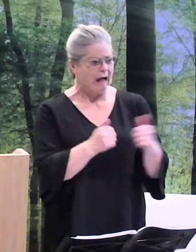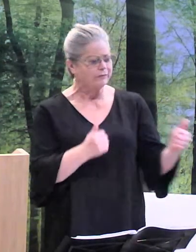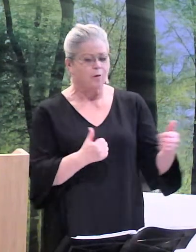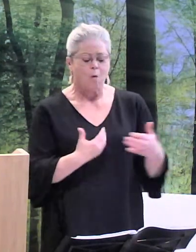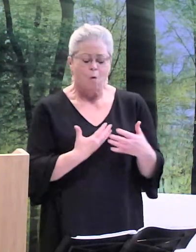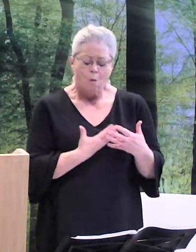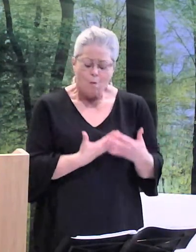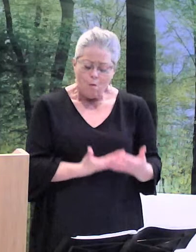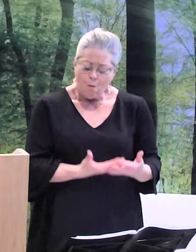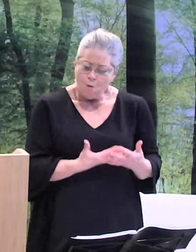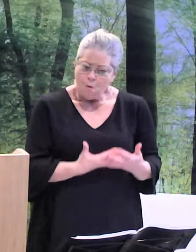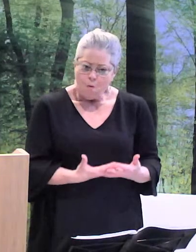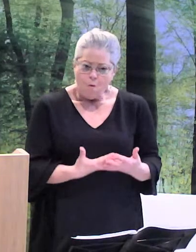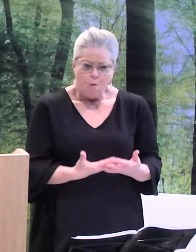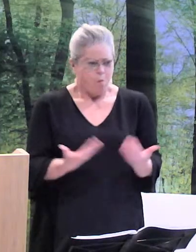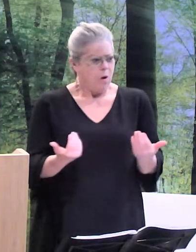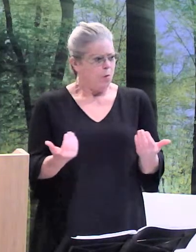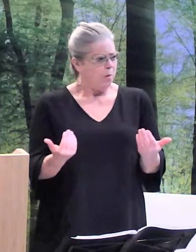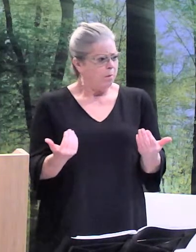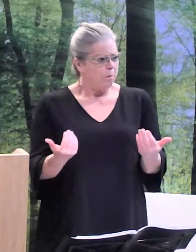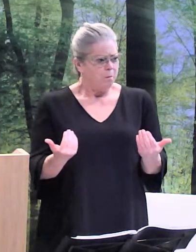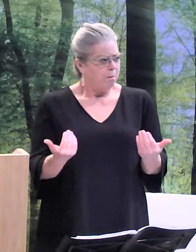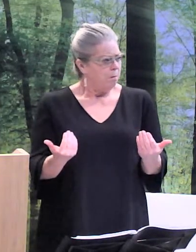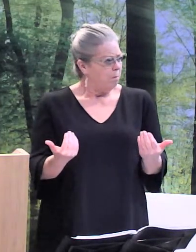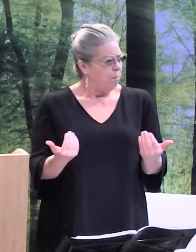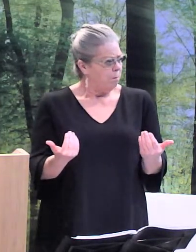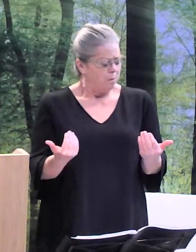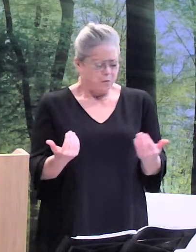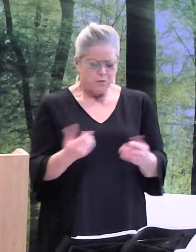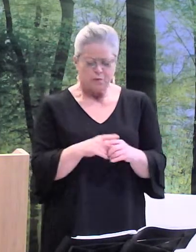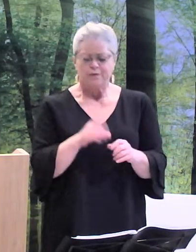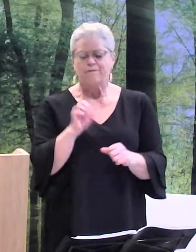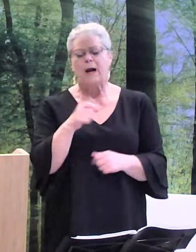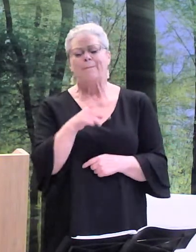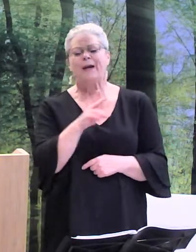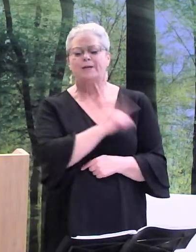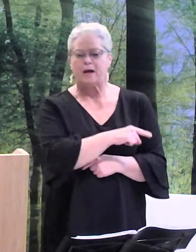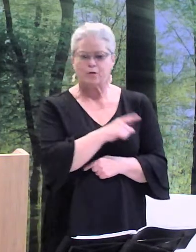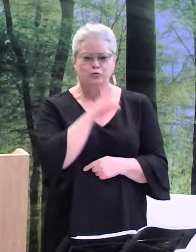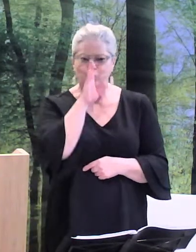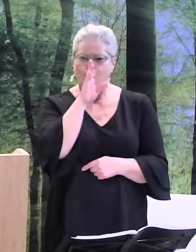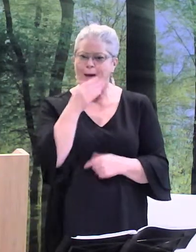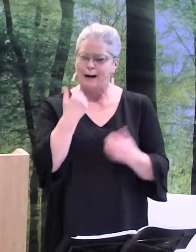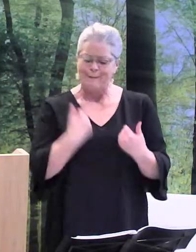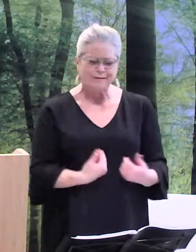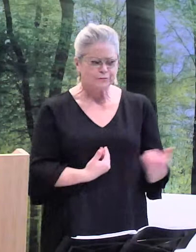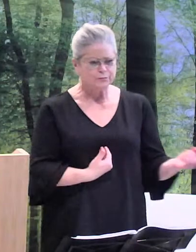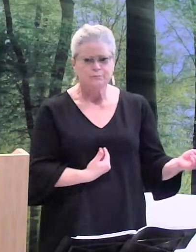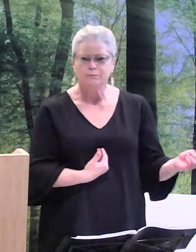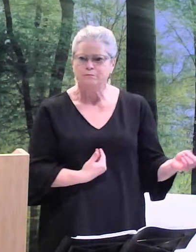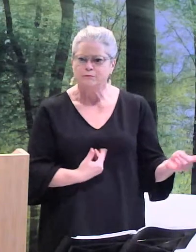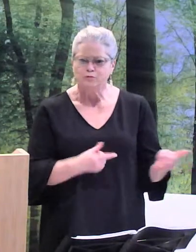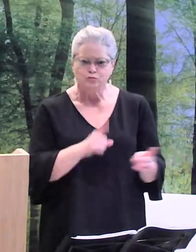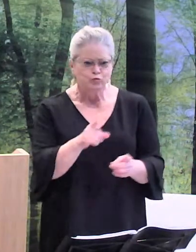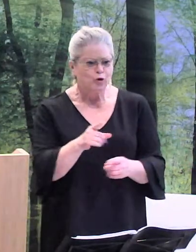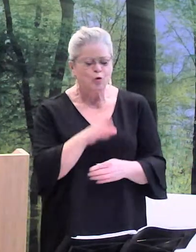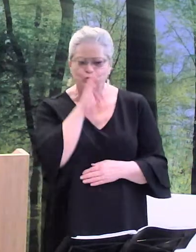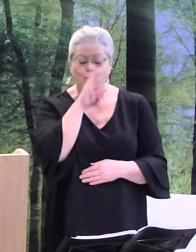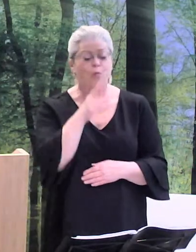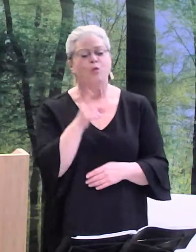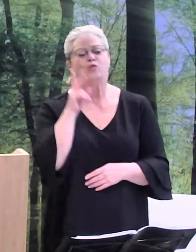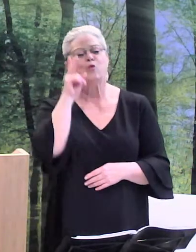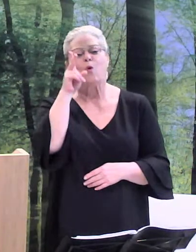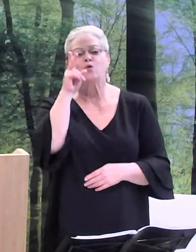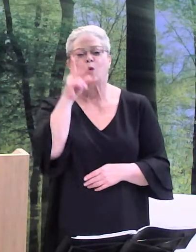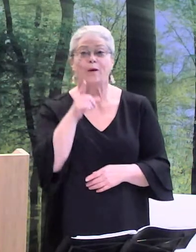zo zwaar. Maar waarom? Jij was veel meer dan zomaar mens, Hendrik. Niet zomaar